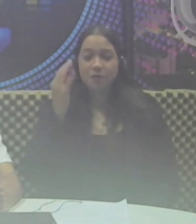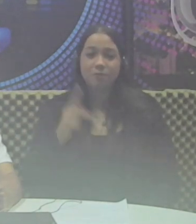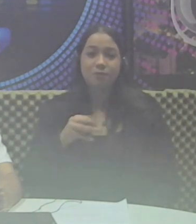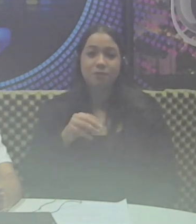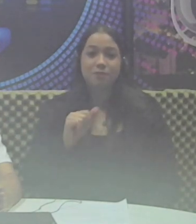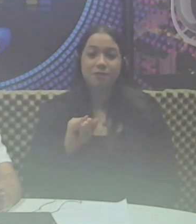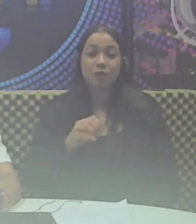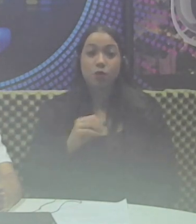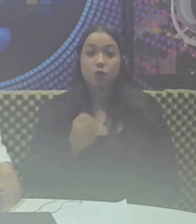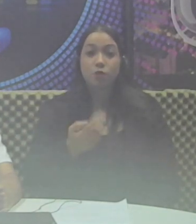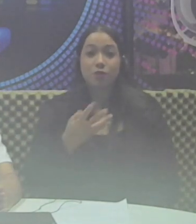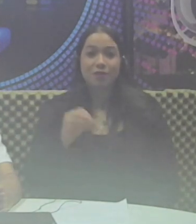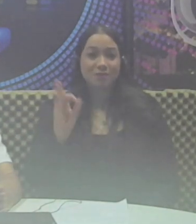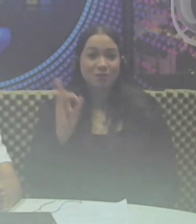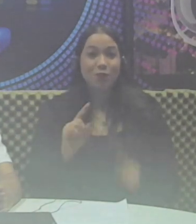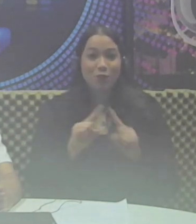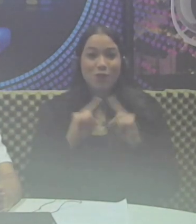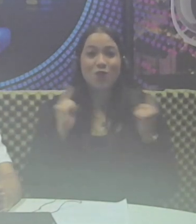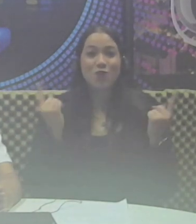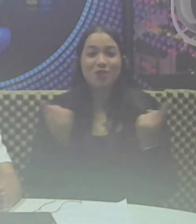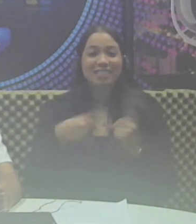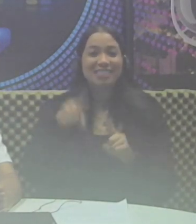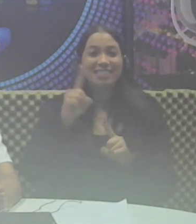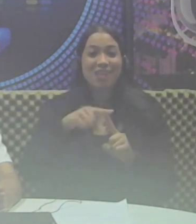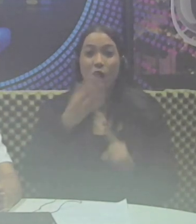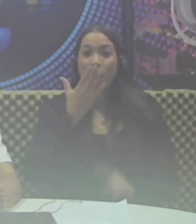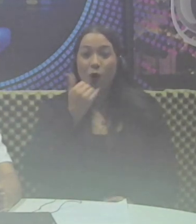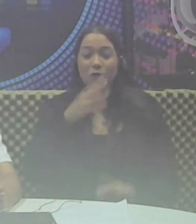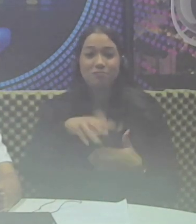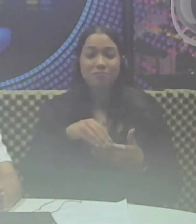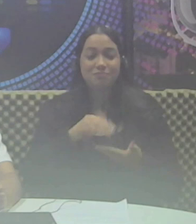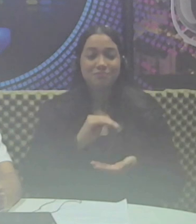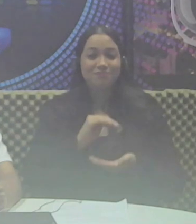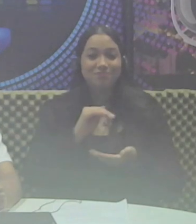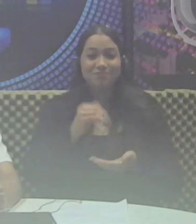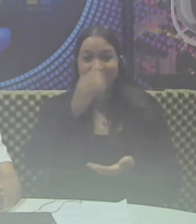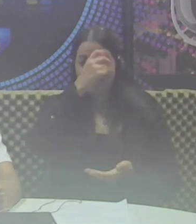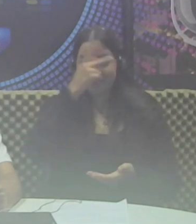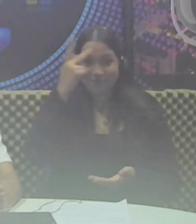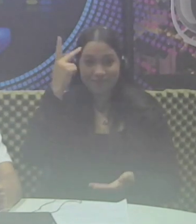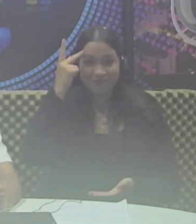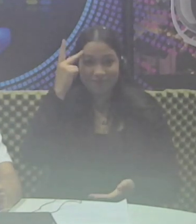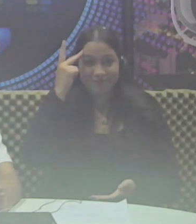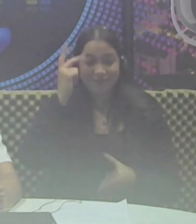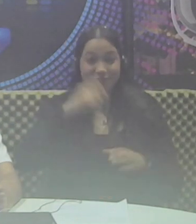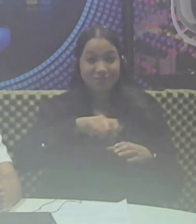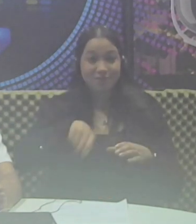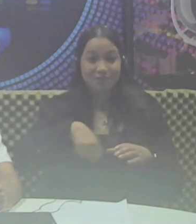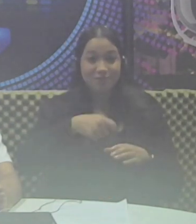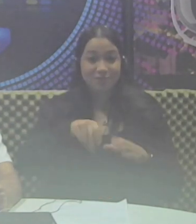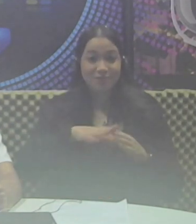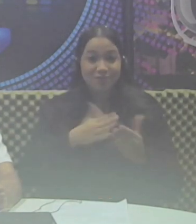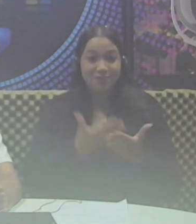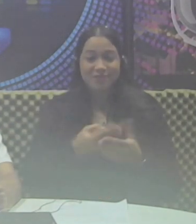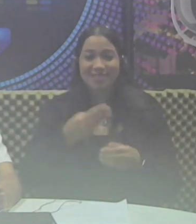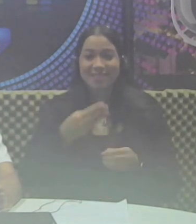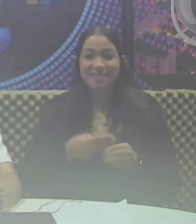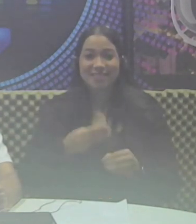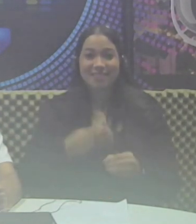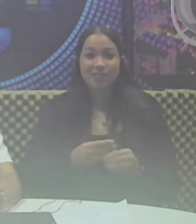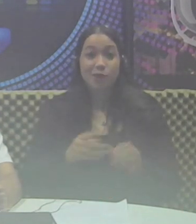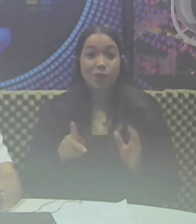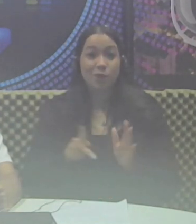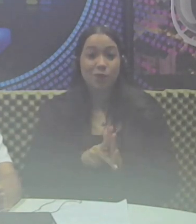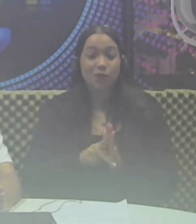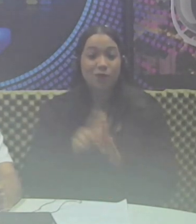quase 40% de todos os tipos de alimentos encaminhados pela prefeitura para a merenda das escolas municipais são